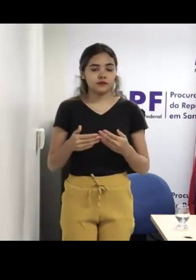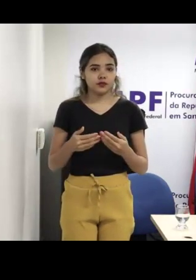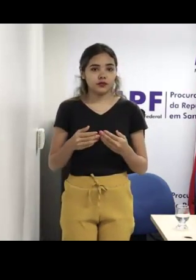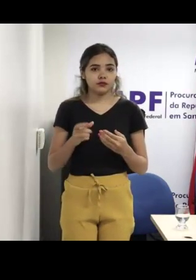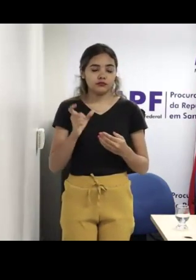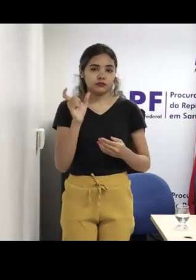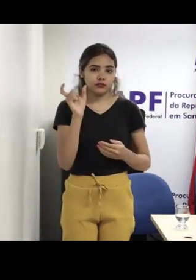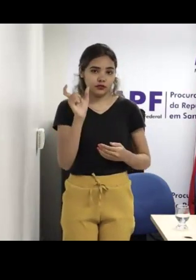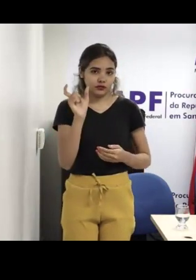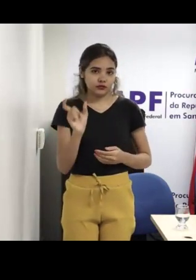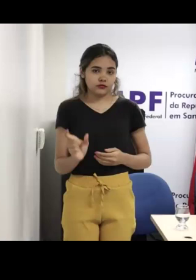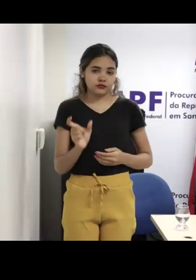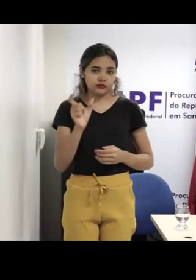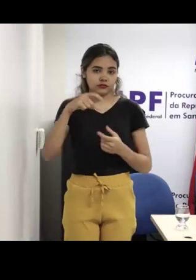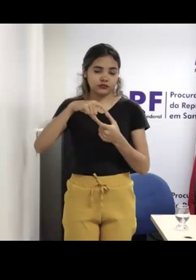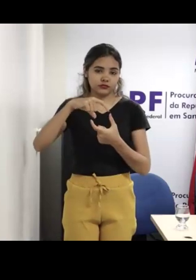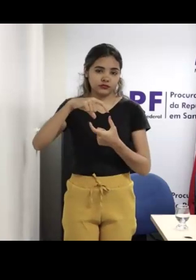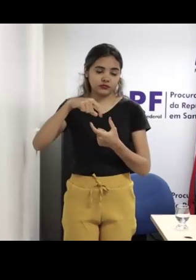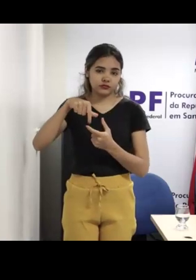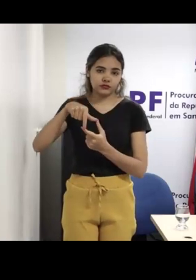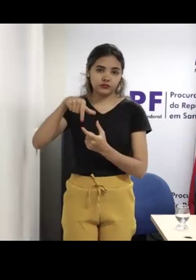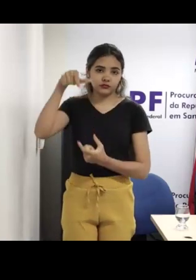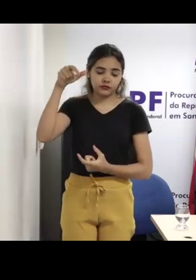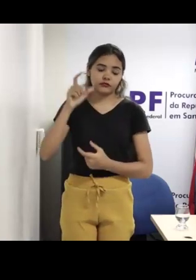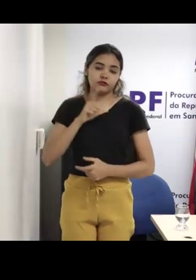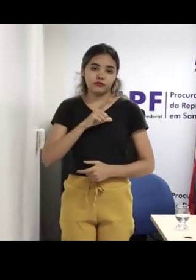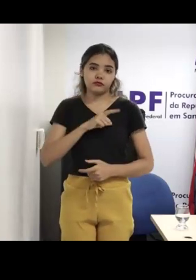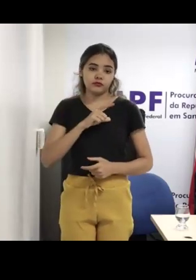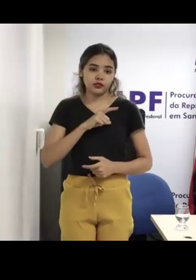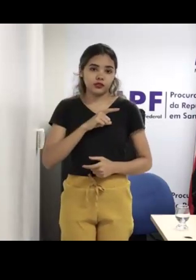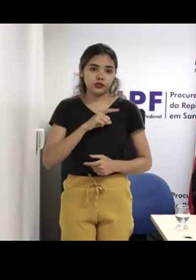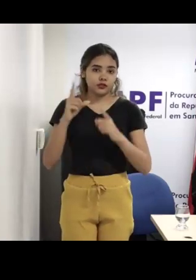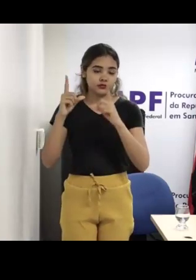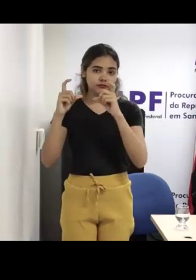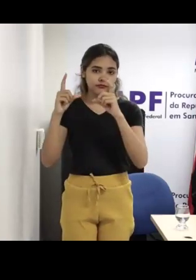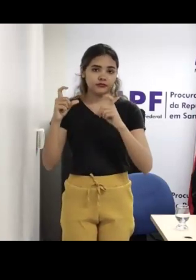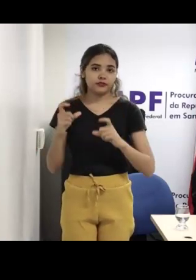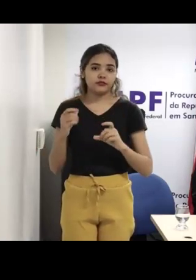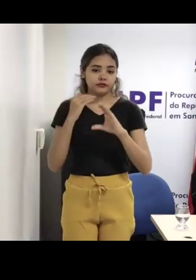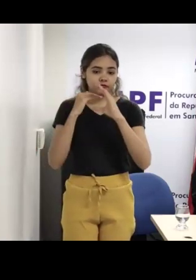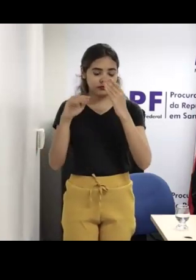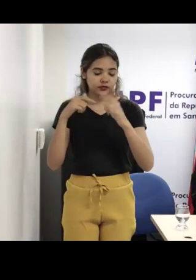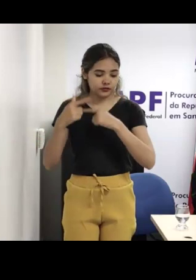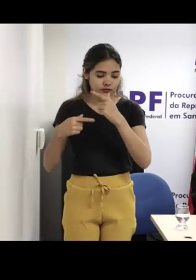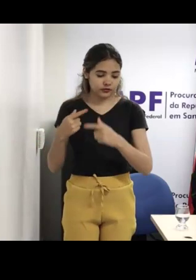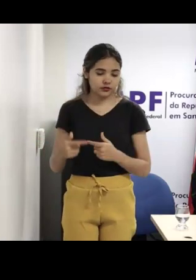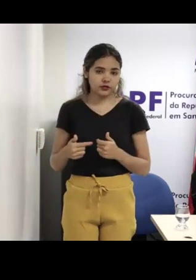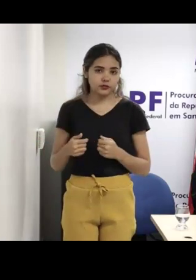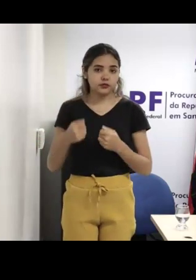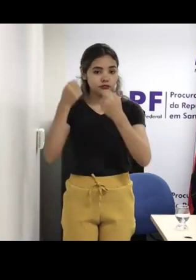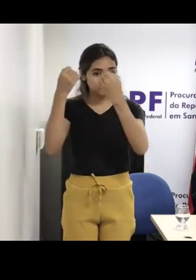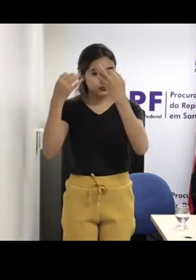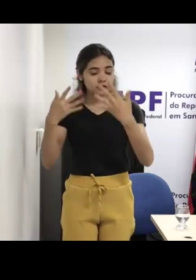inclusive dos conselhos municipais nós vamos colocar uma uma foto depois no chat para quem tiver maior interesse